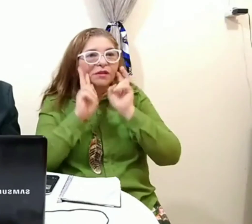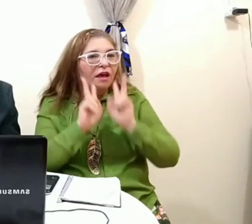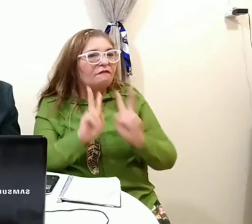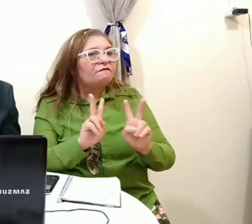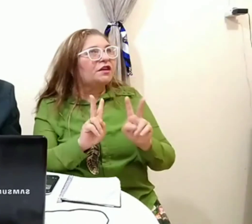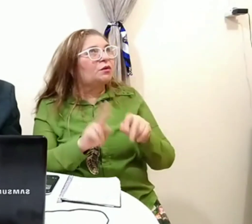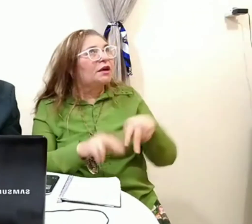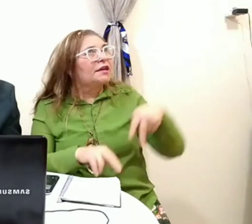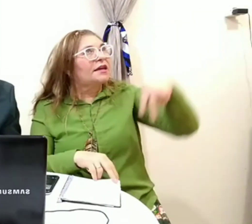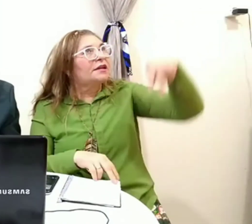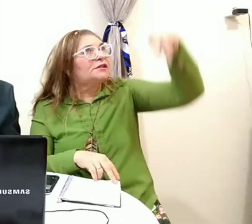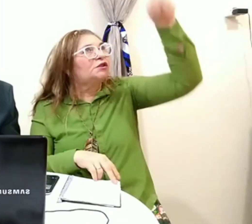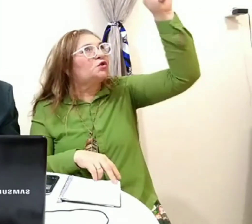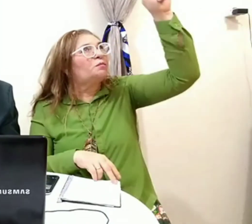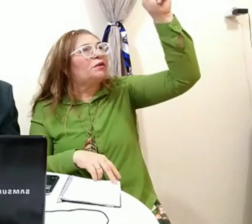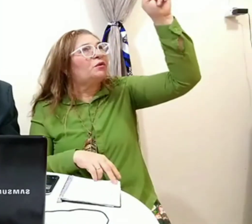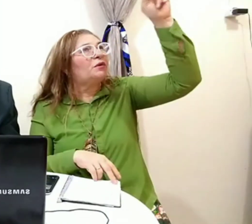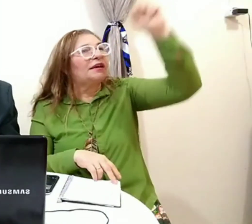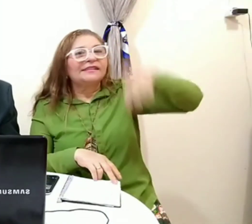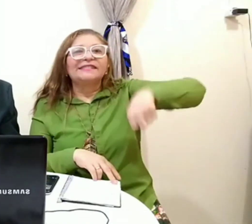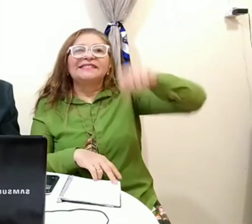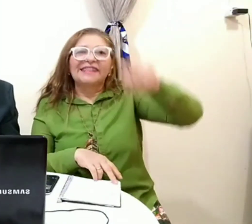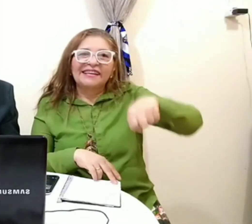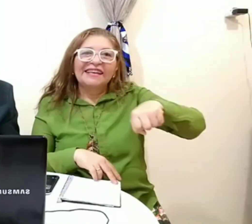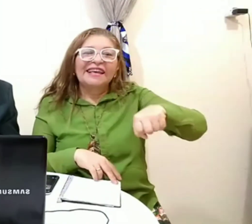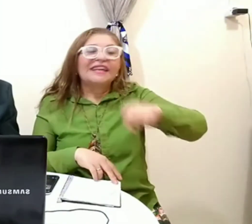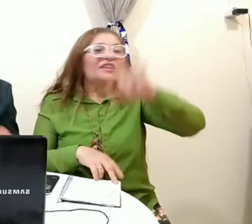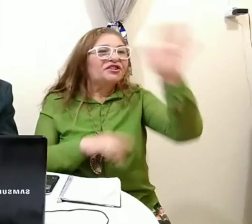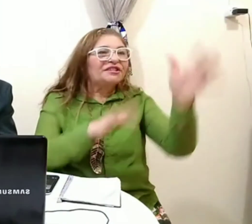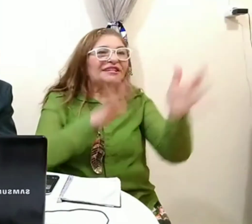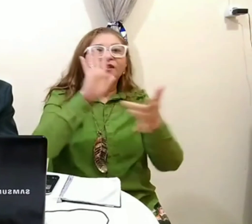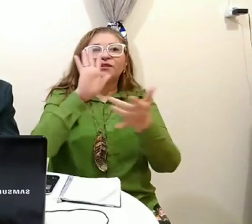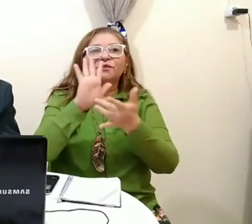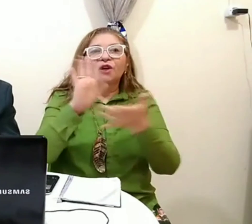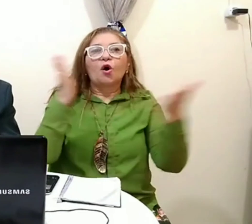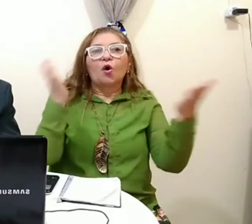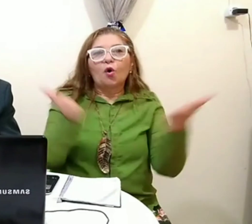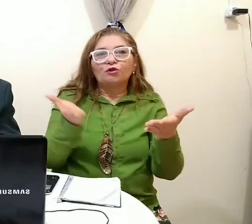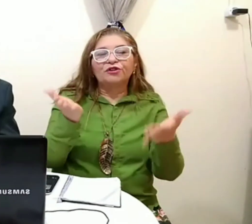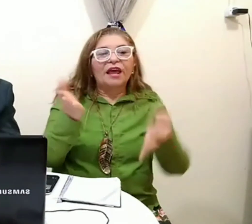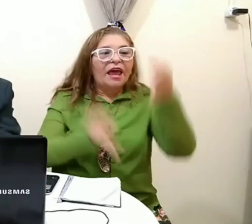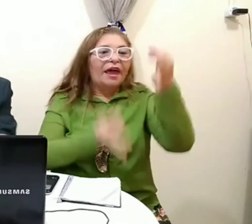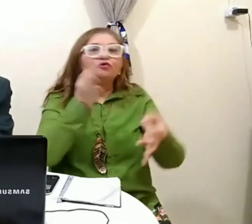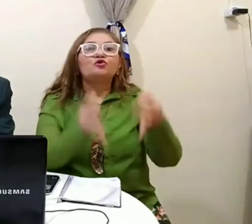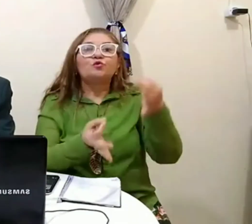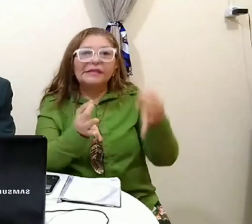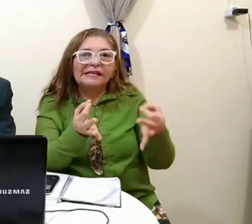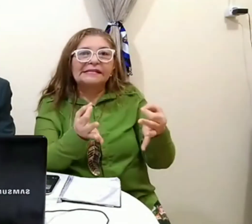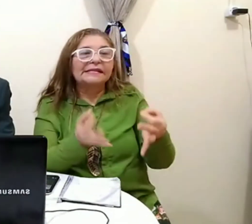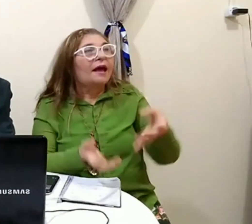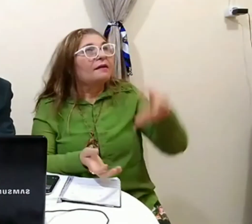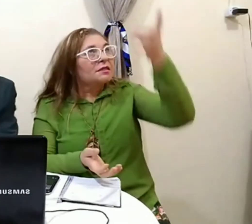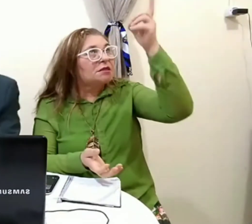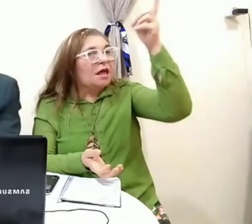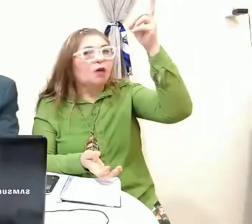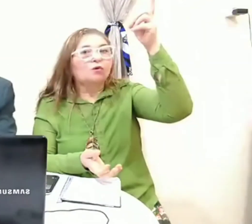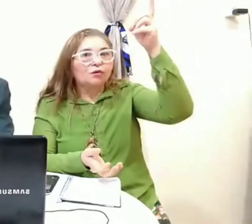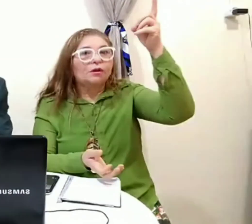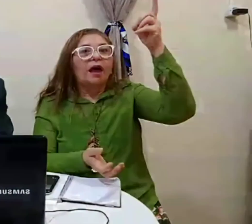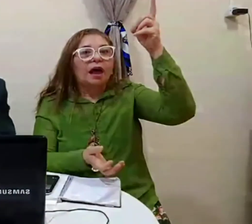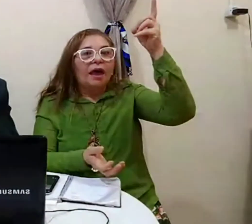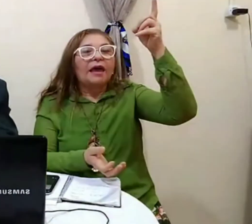ele foi constituído por Deus juiz de vivos e de mortos, e dele todos os profetas dão